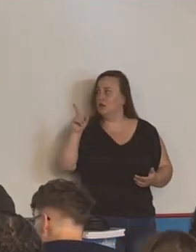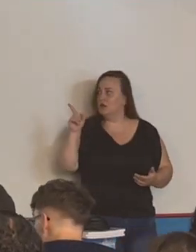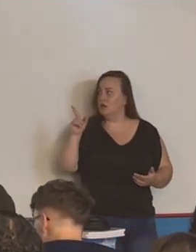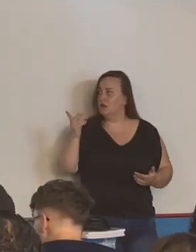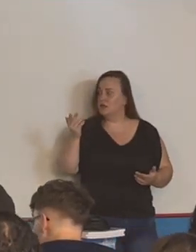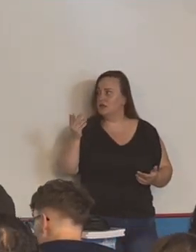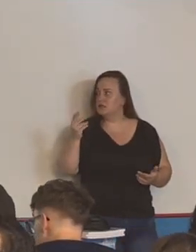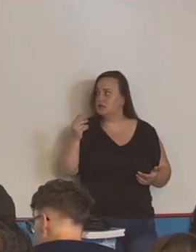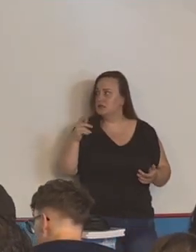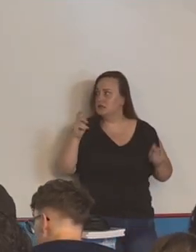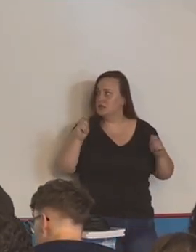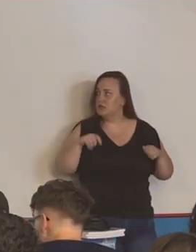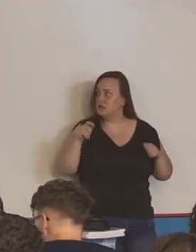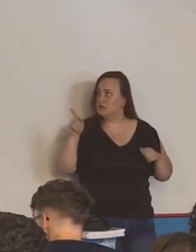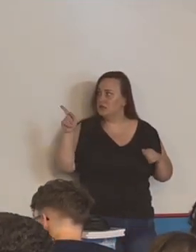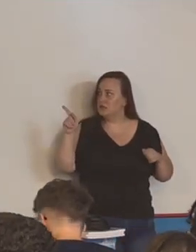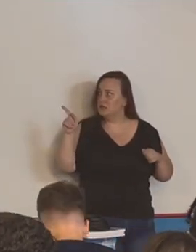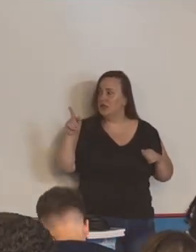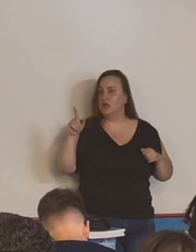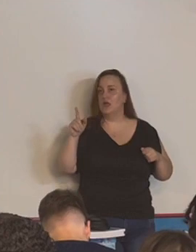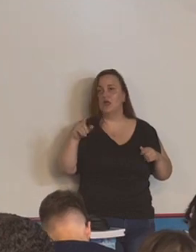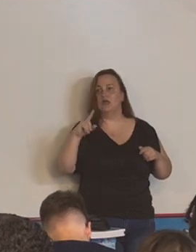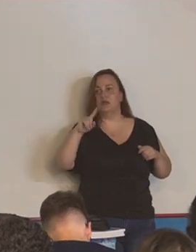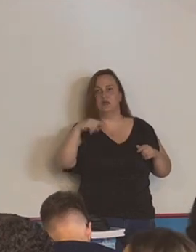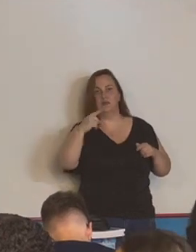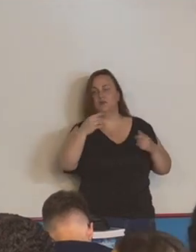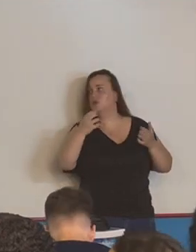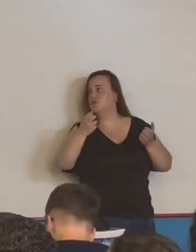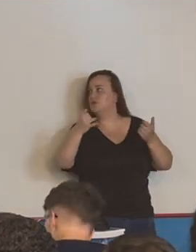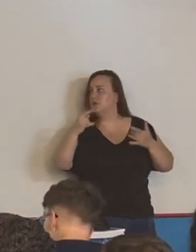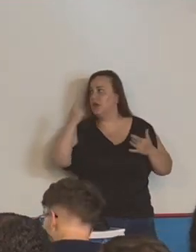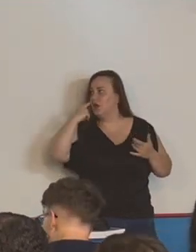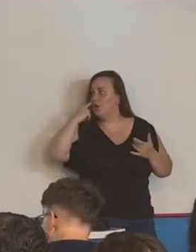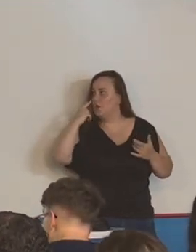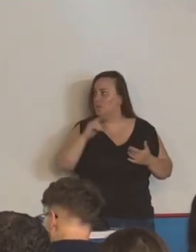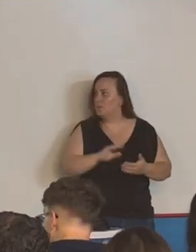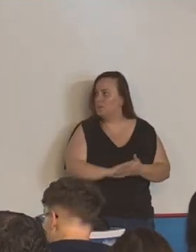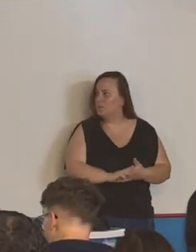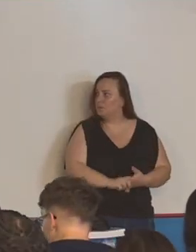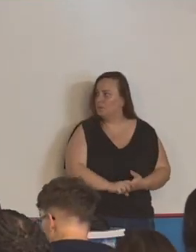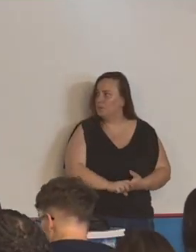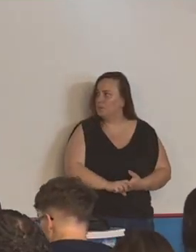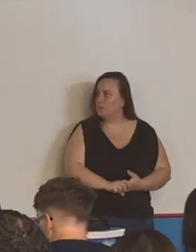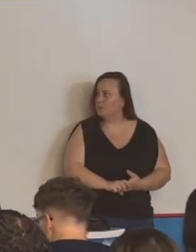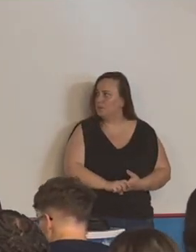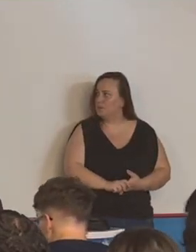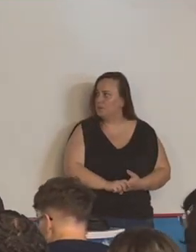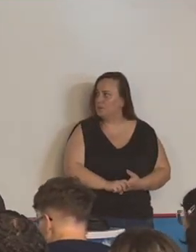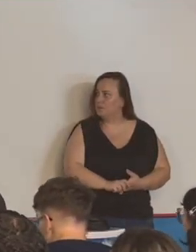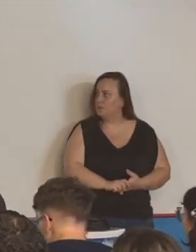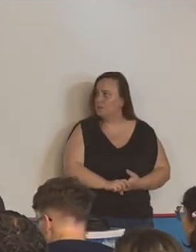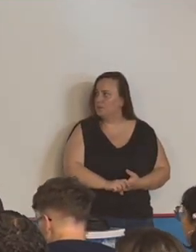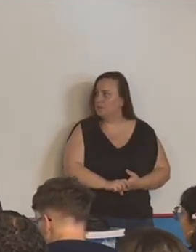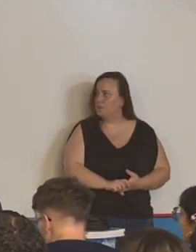esse trabalho vai ser, dá para falar melhor dele nesse daqui, que é o...